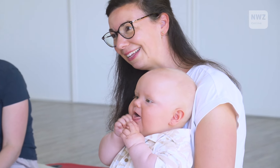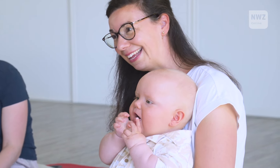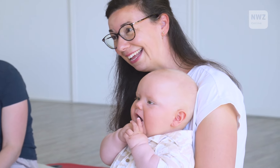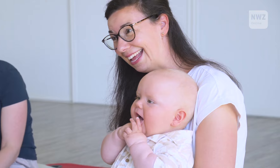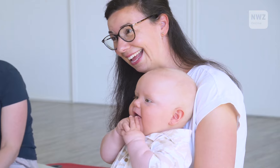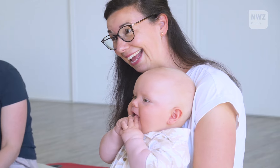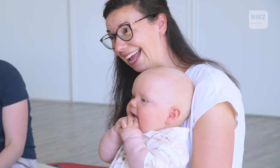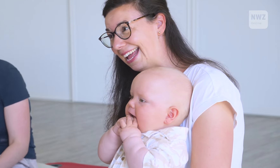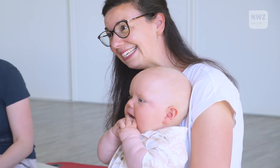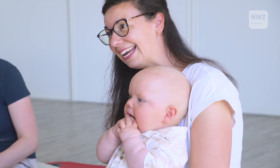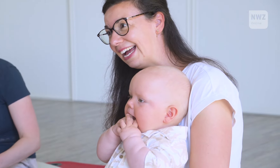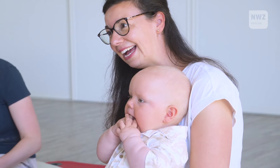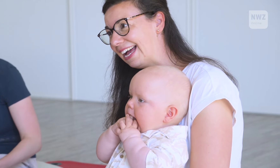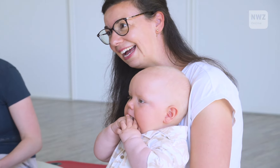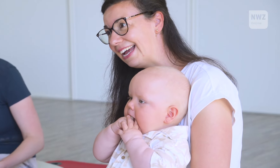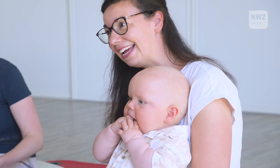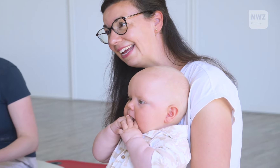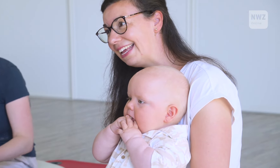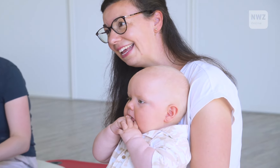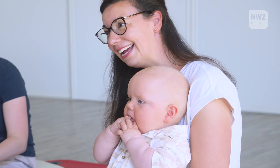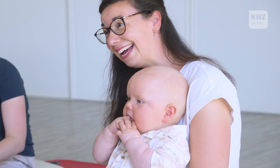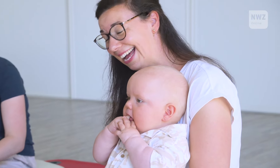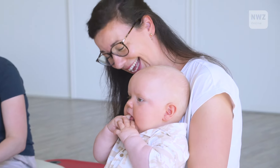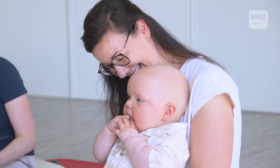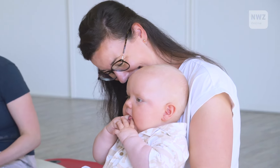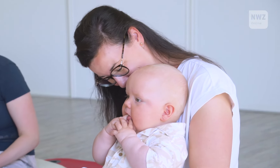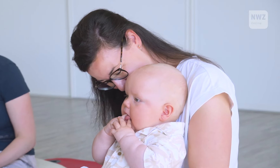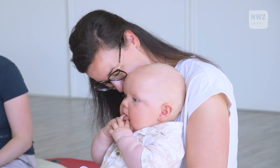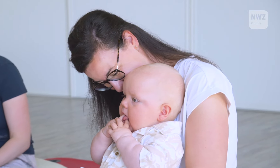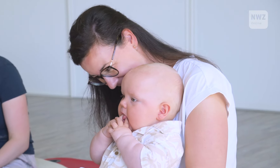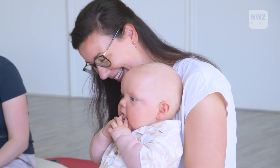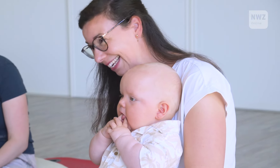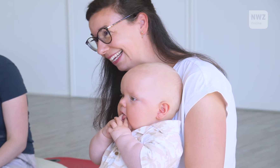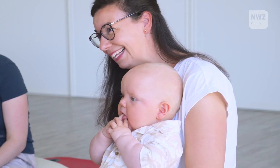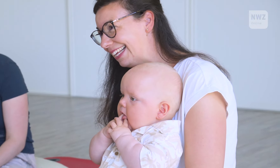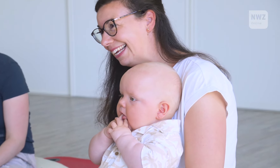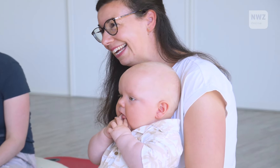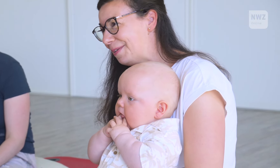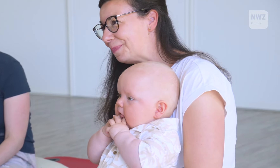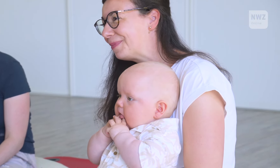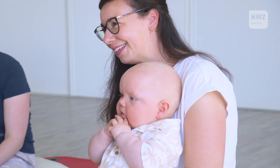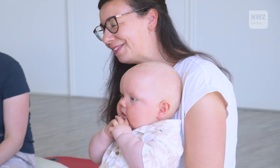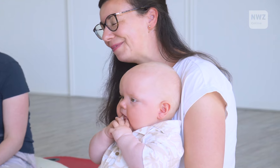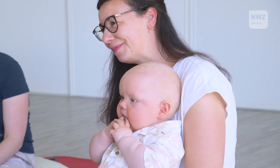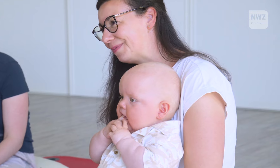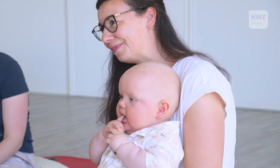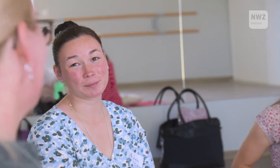Als Mama hat man schon ein besseres Gefühl, wenn man das Kind an fremde Menschen abgibt, wenn man weiß, das Kind kann danach sagen, ich habe Angst oder ich fühle mich